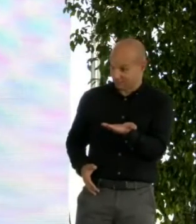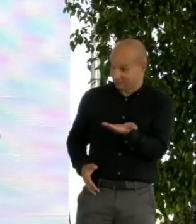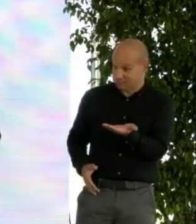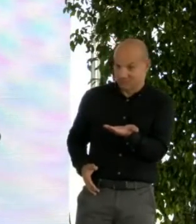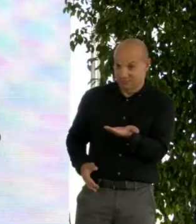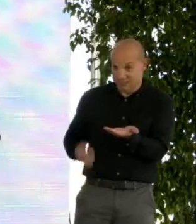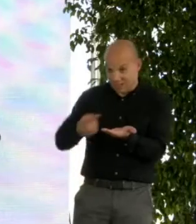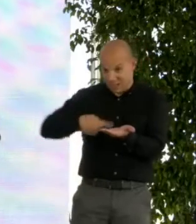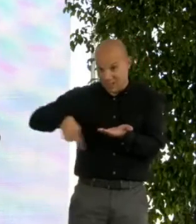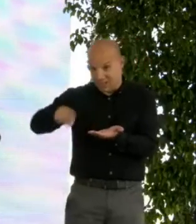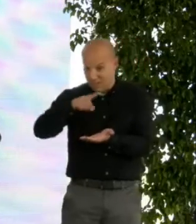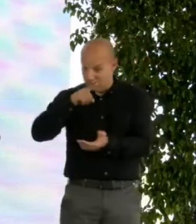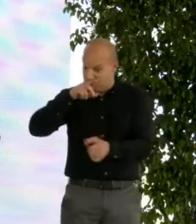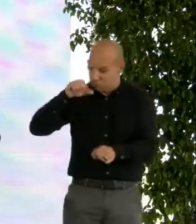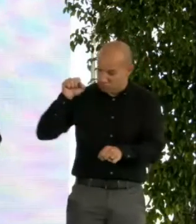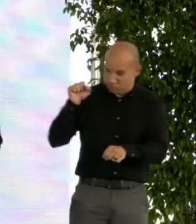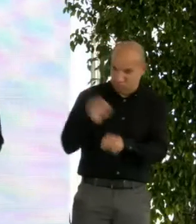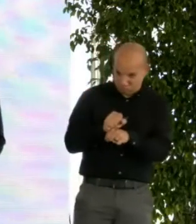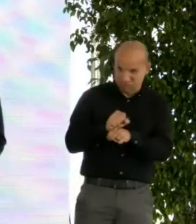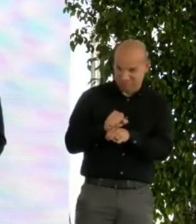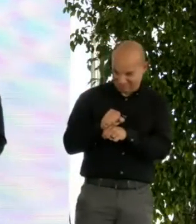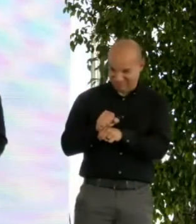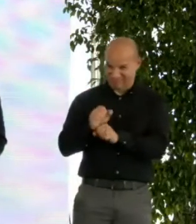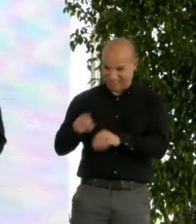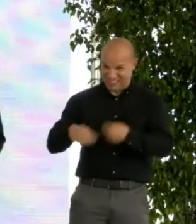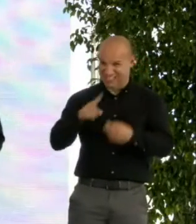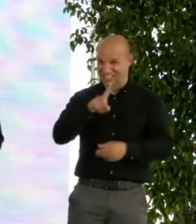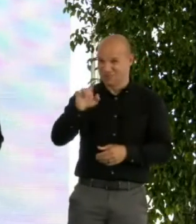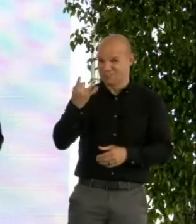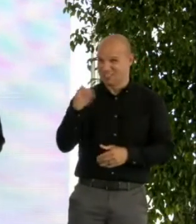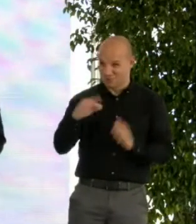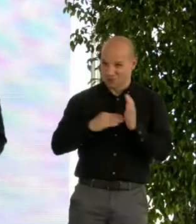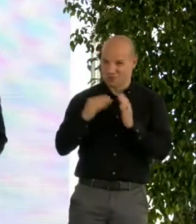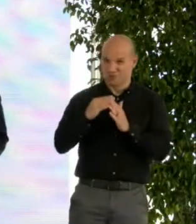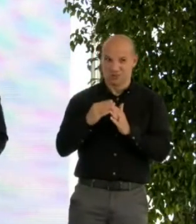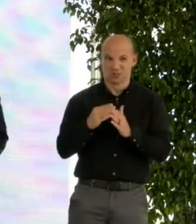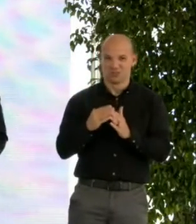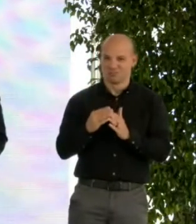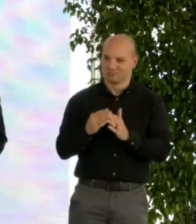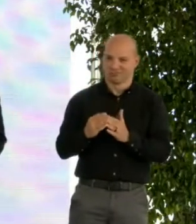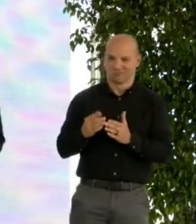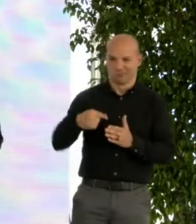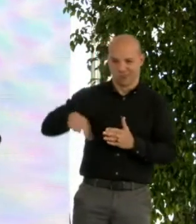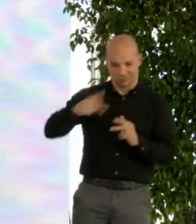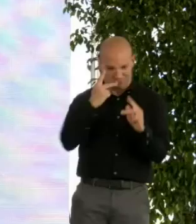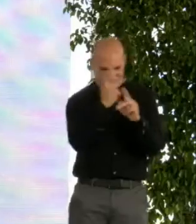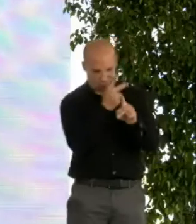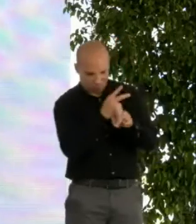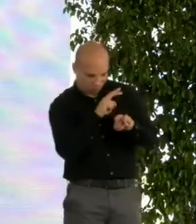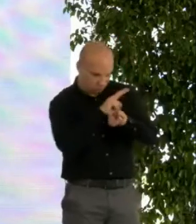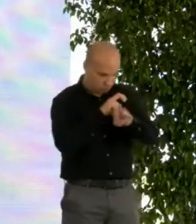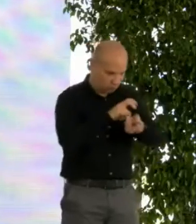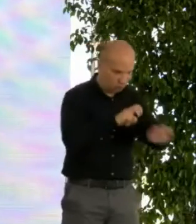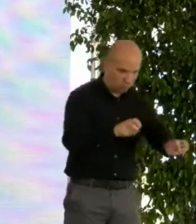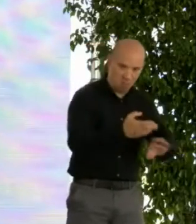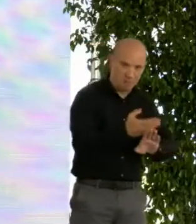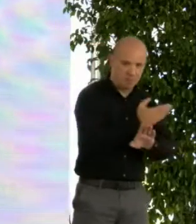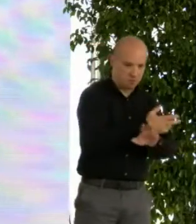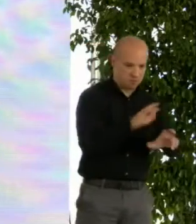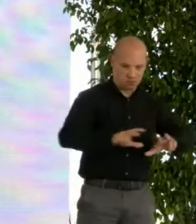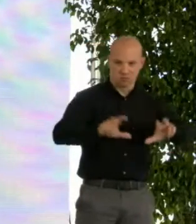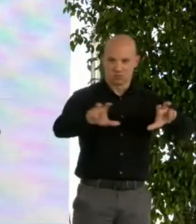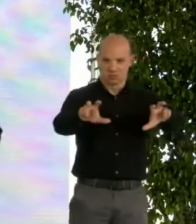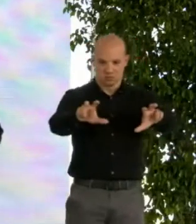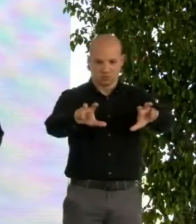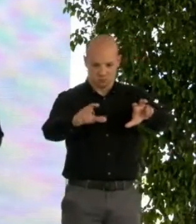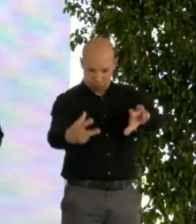esa naturaleza, yo estoy seguro que los primeros que hicieron todos los estudios necesarios para asegurarse que esa inversión iba a darle un